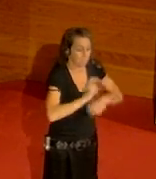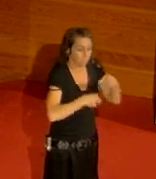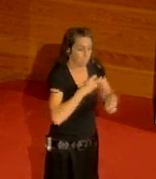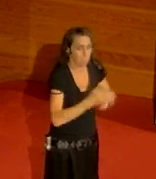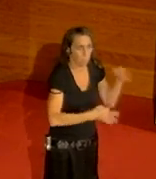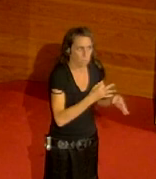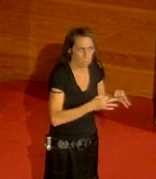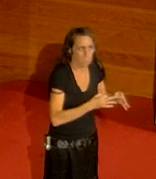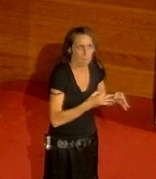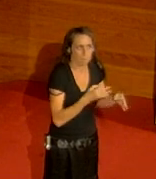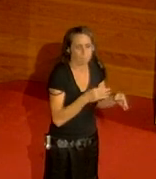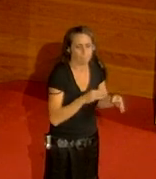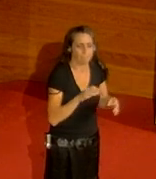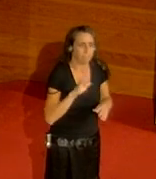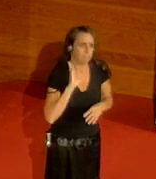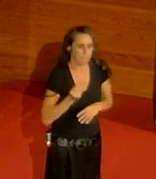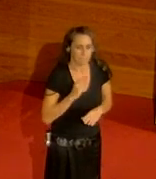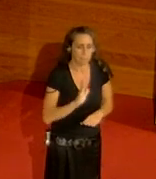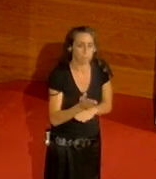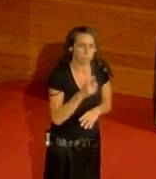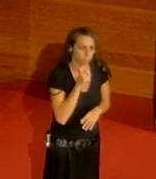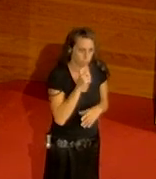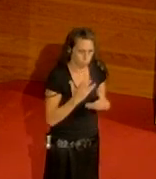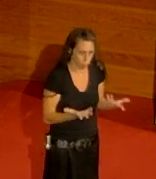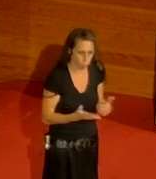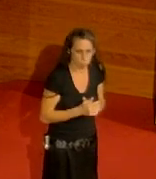a Palestina Bueno pues